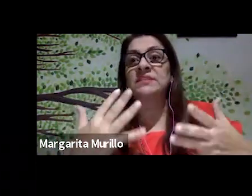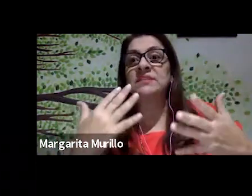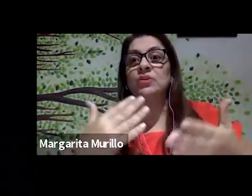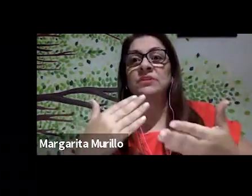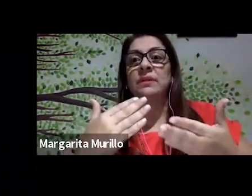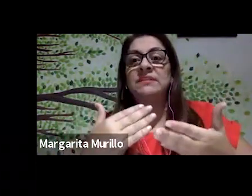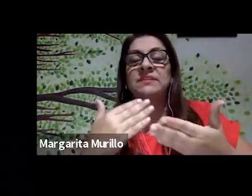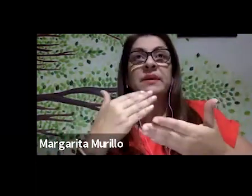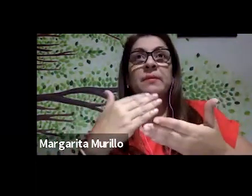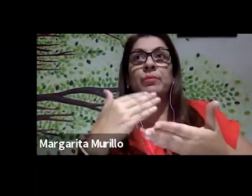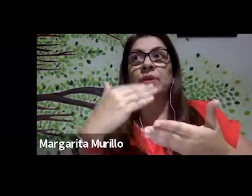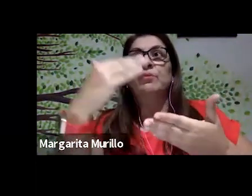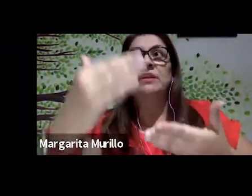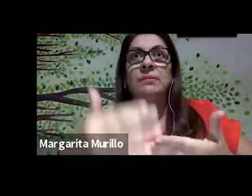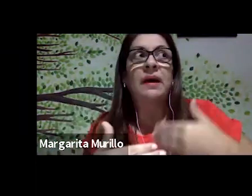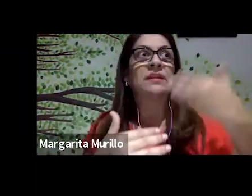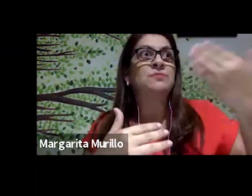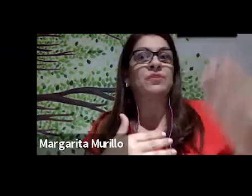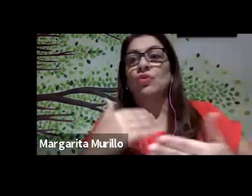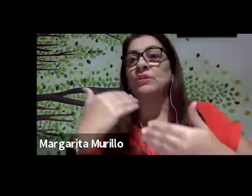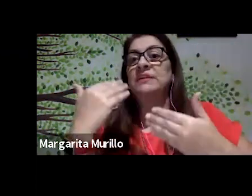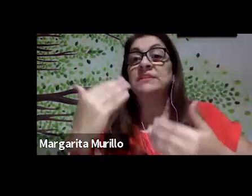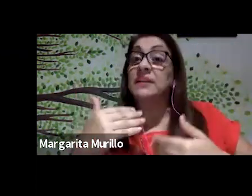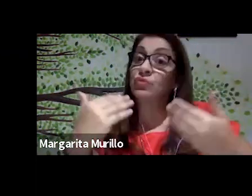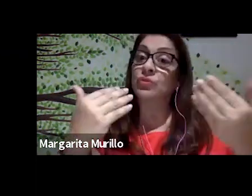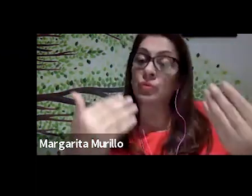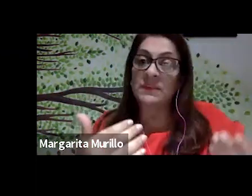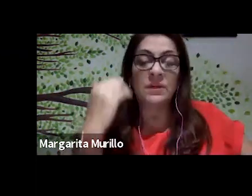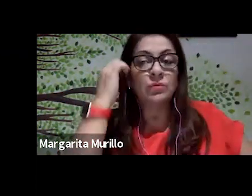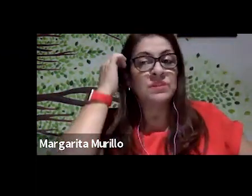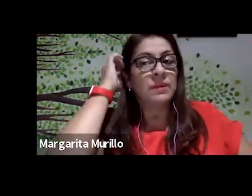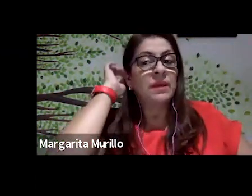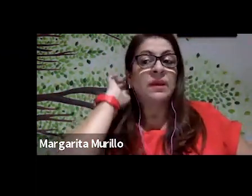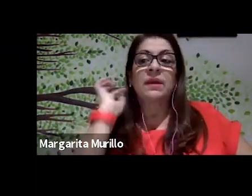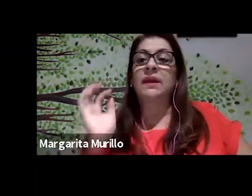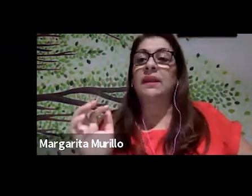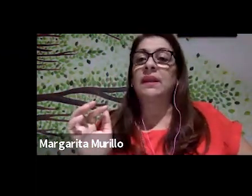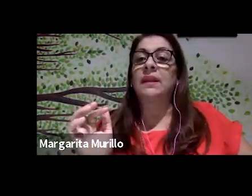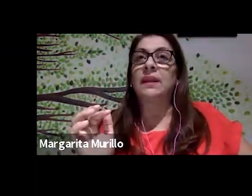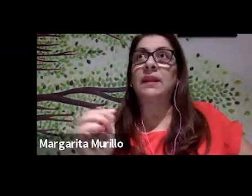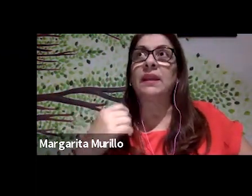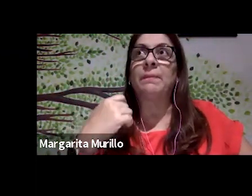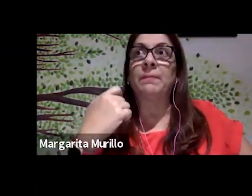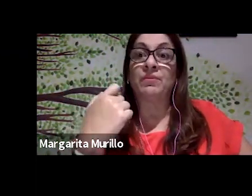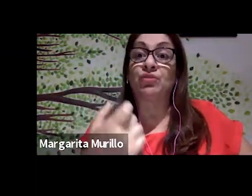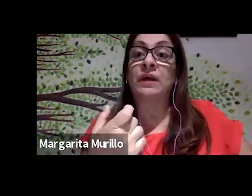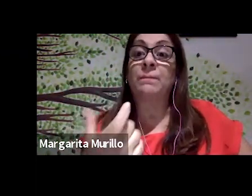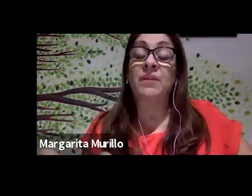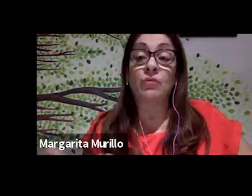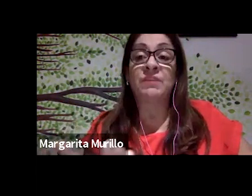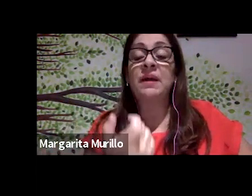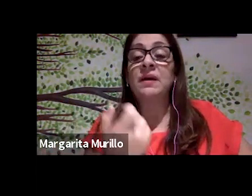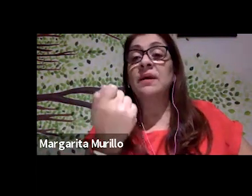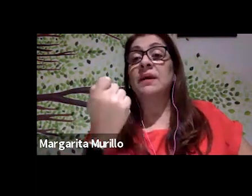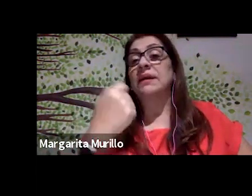una conquista sino a través por ejemplo de animales personas y aquí es cuando comienza inclusive el la persona